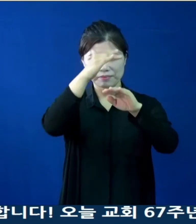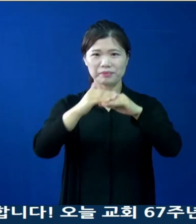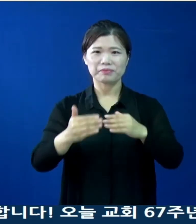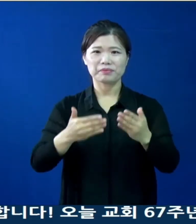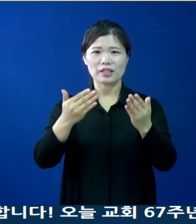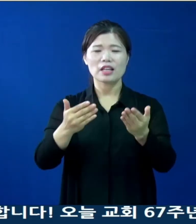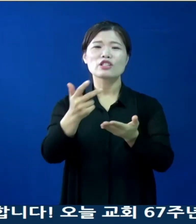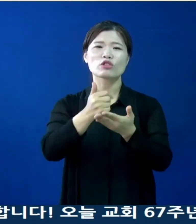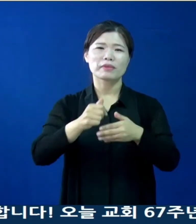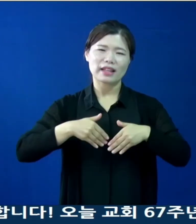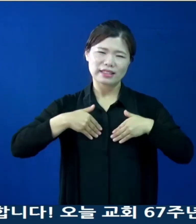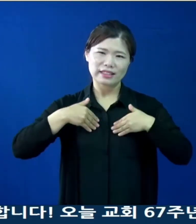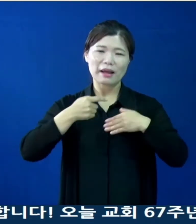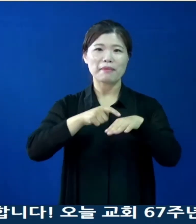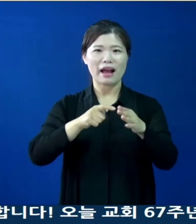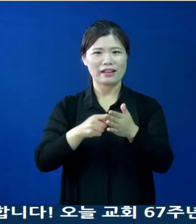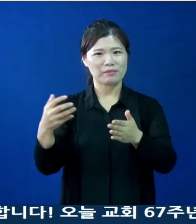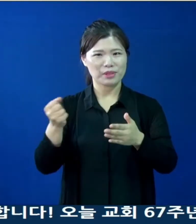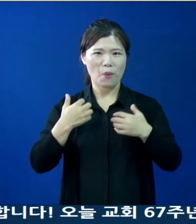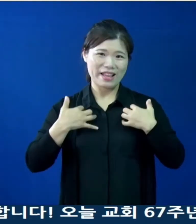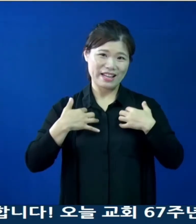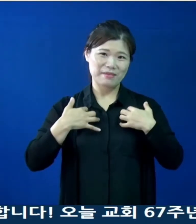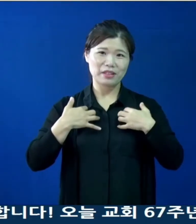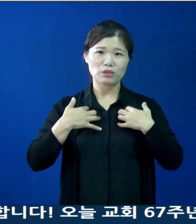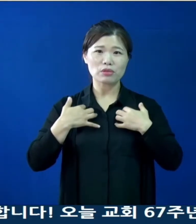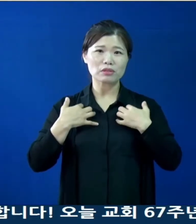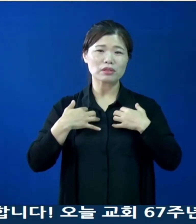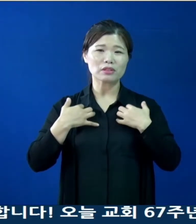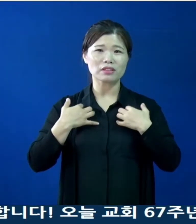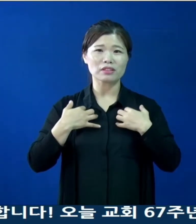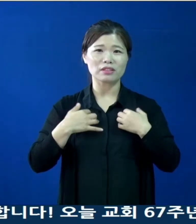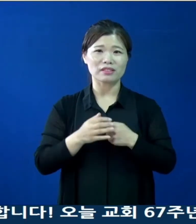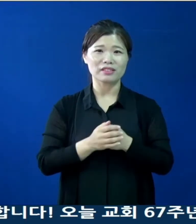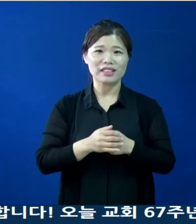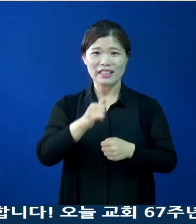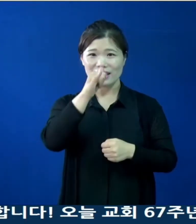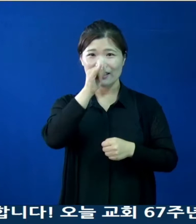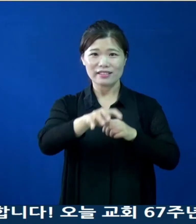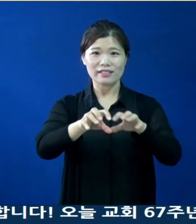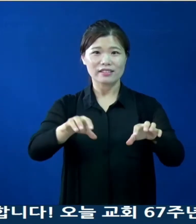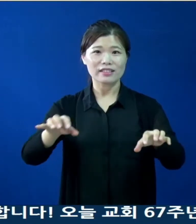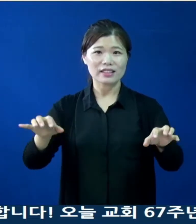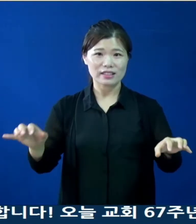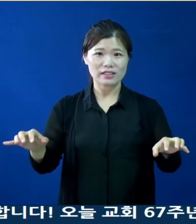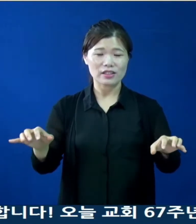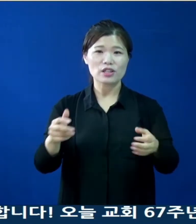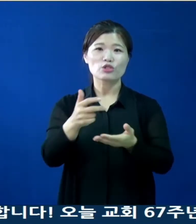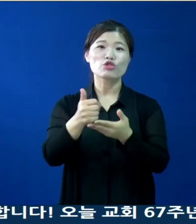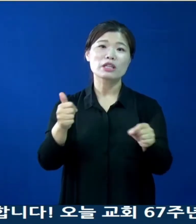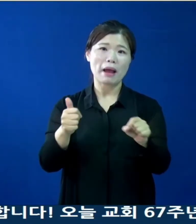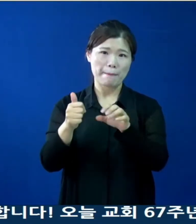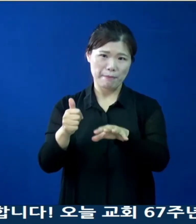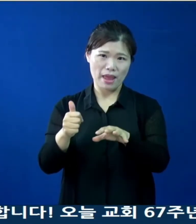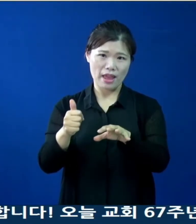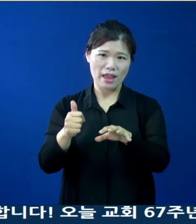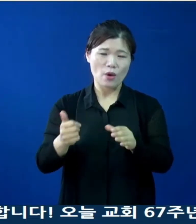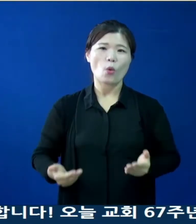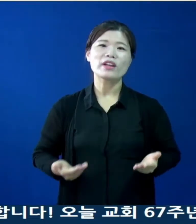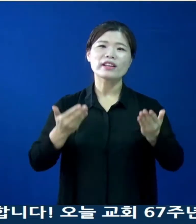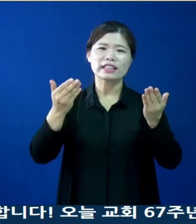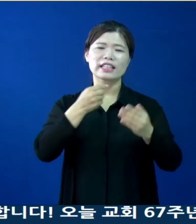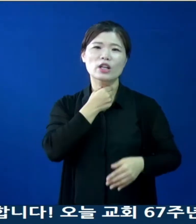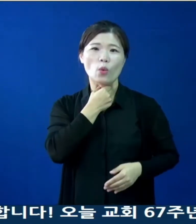따뜻한 마음으로 환영합니다. 있는 그곳을 통해서 오늘 더 많은 축하가 우리 주님 앞에 올려지기를